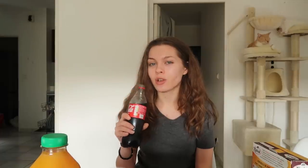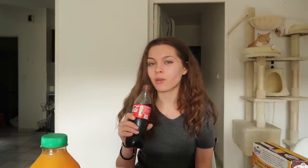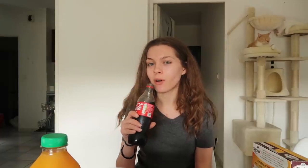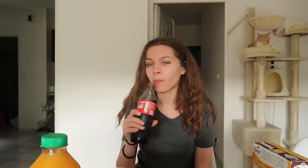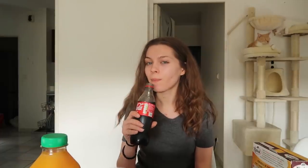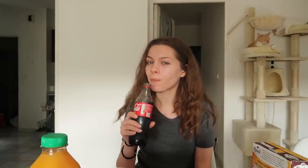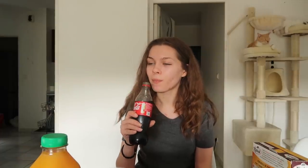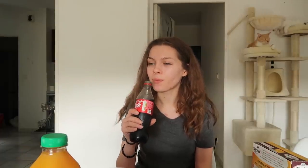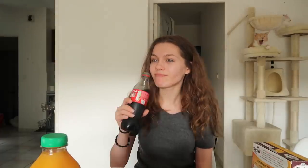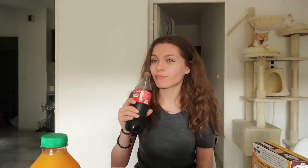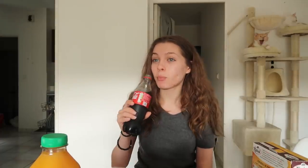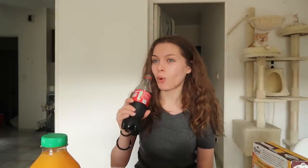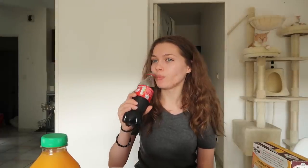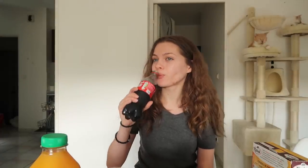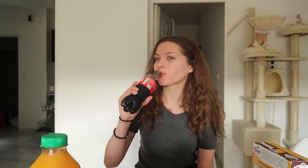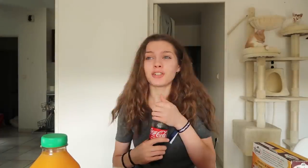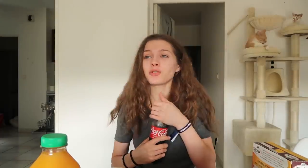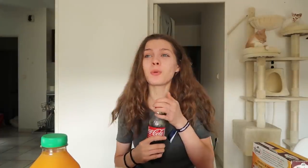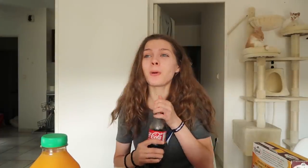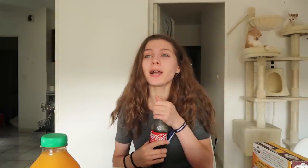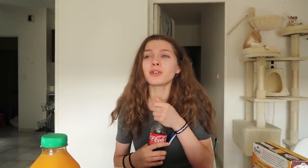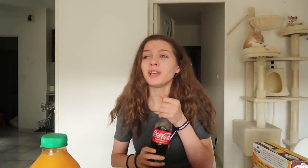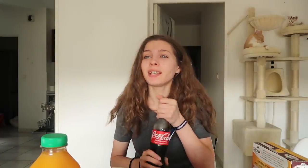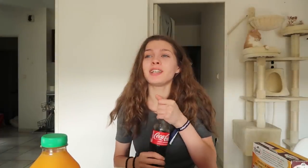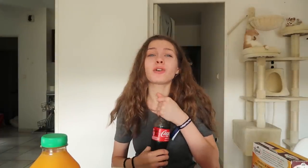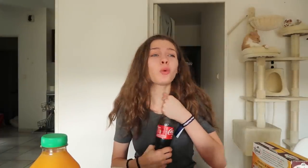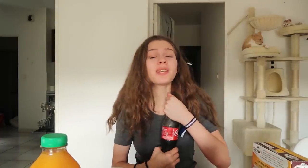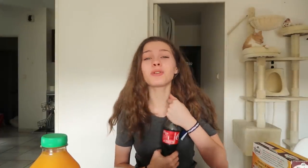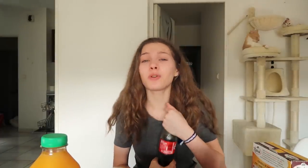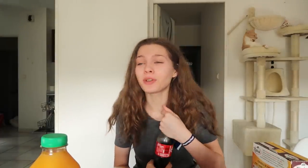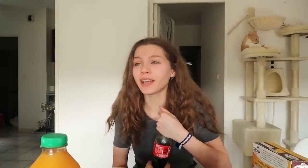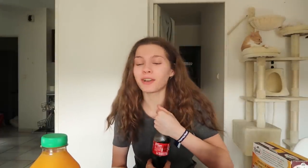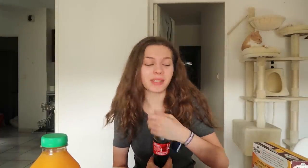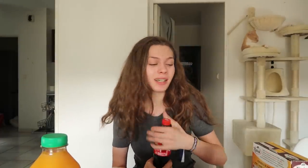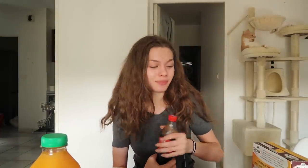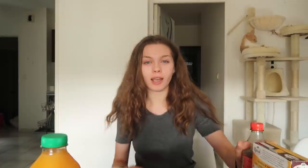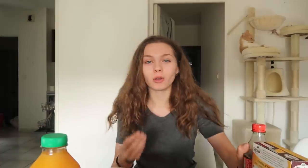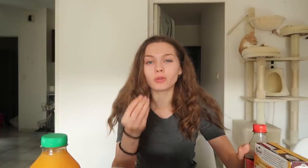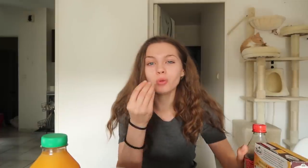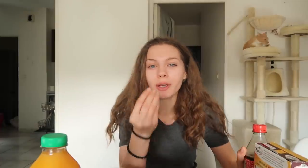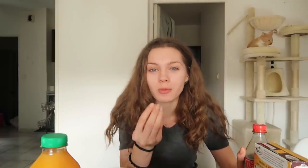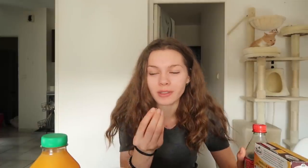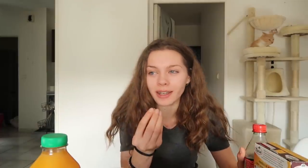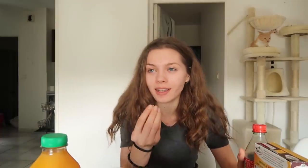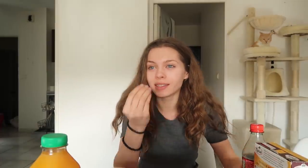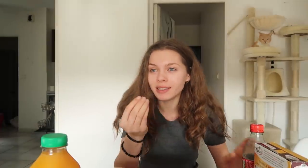chat quoi. Bon. Genre je comprends pas qu'il y ait genre 300 commentaires comme ça alors que tous les commentaires